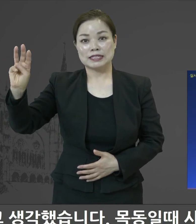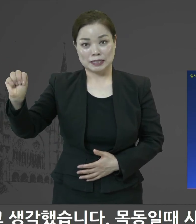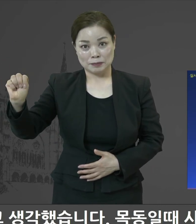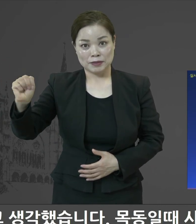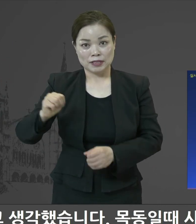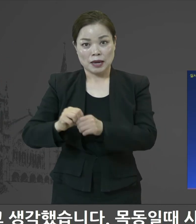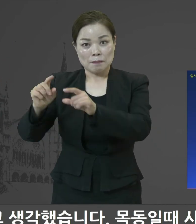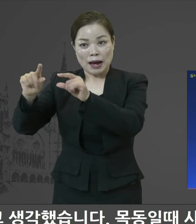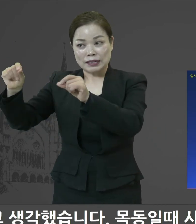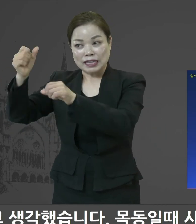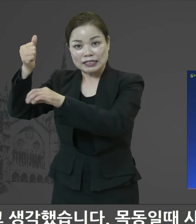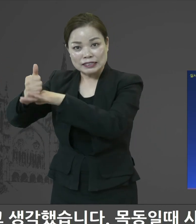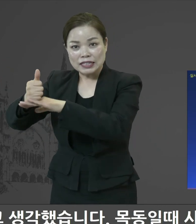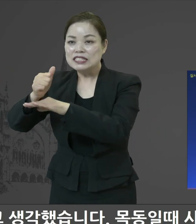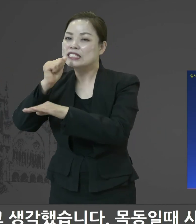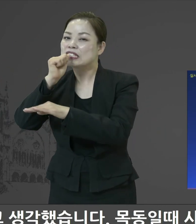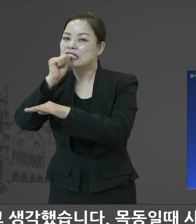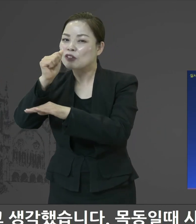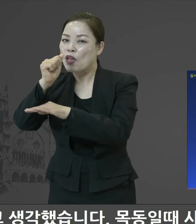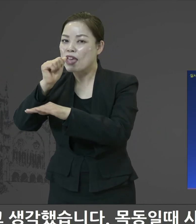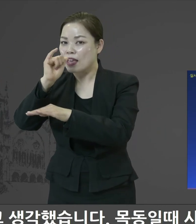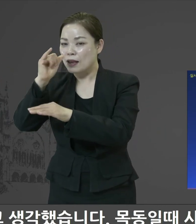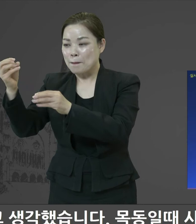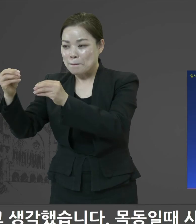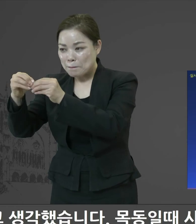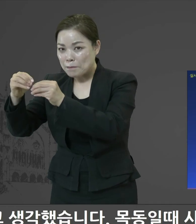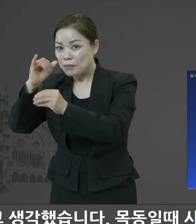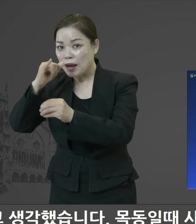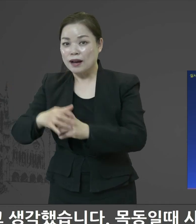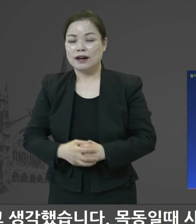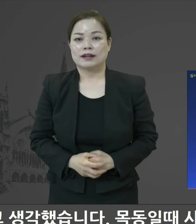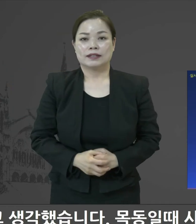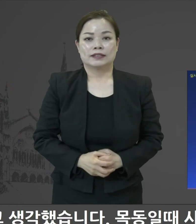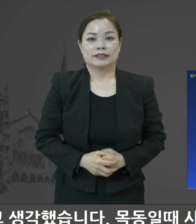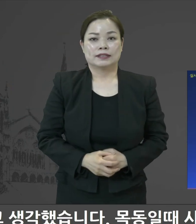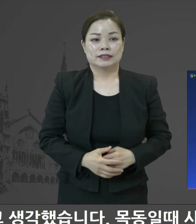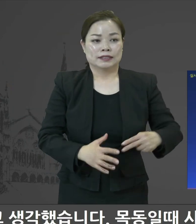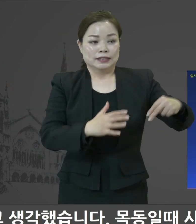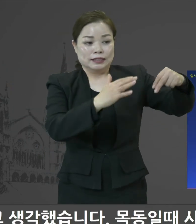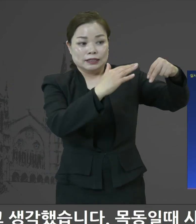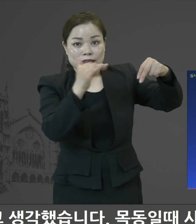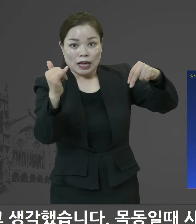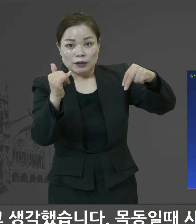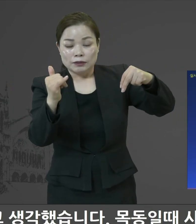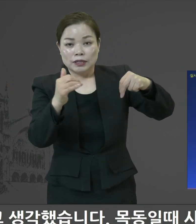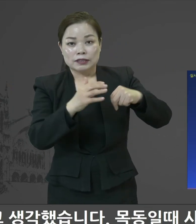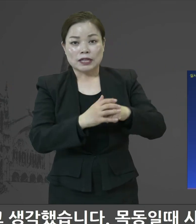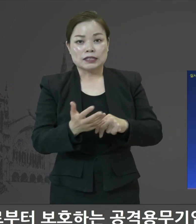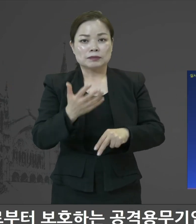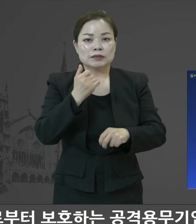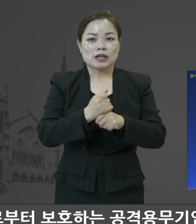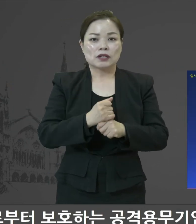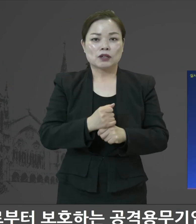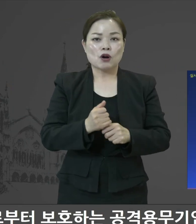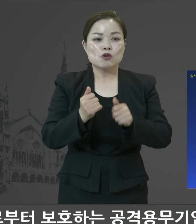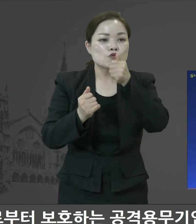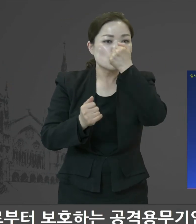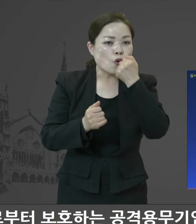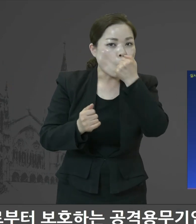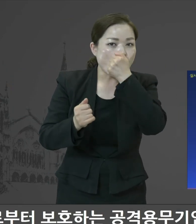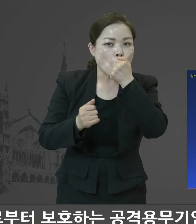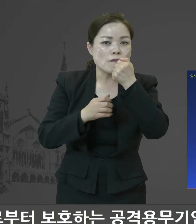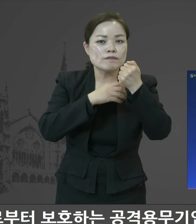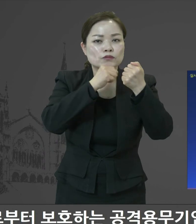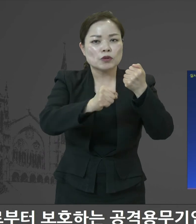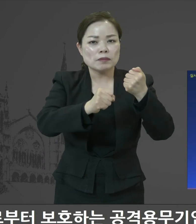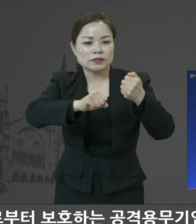막대기 끝에는 금속이 붙어 있습니다. 다윗이 사무엘상 17장에서 곰의 수염을 잡고 곰을 쳐 죽였다는